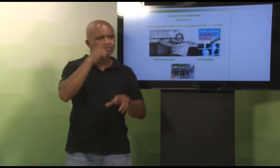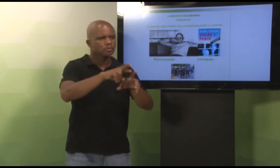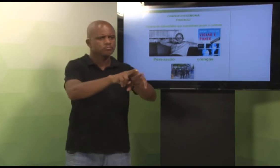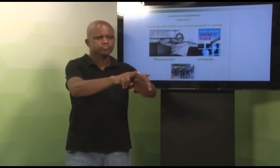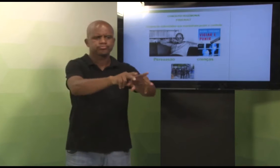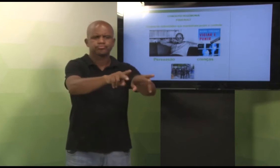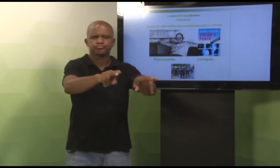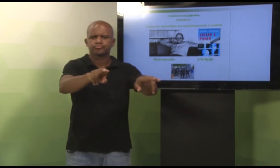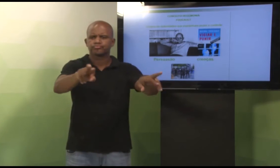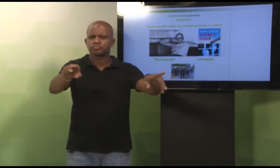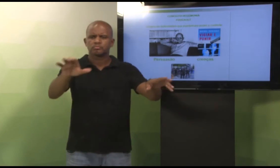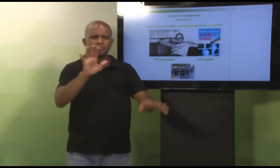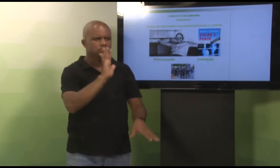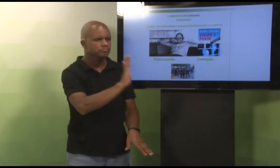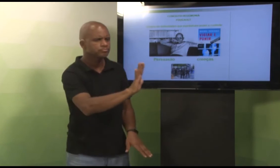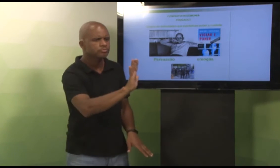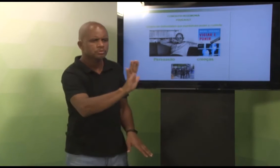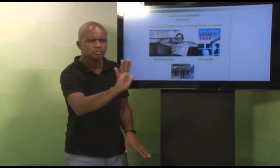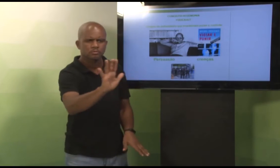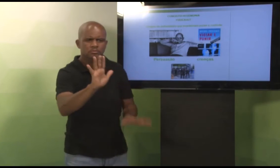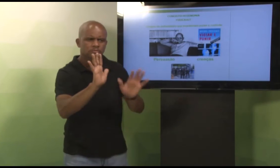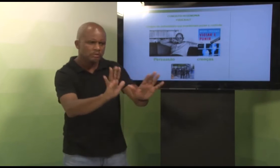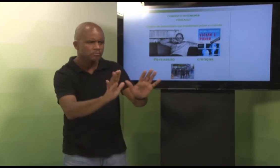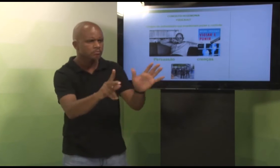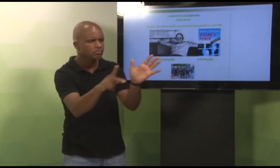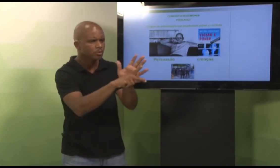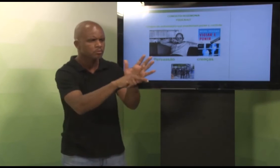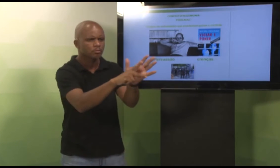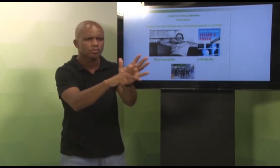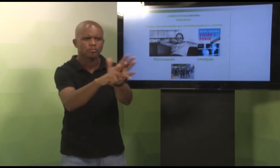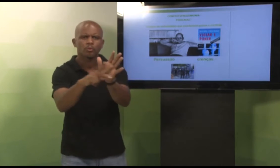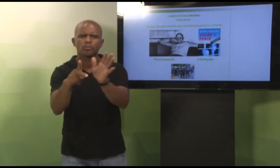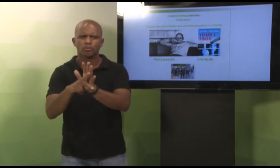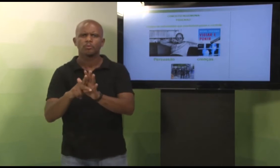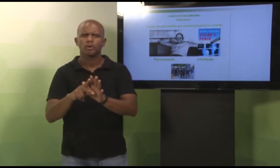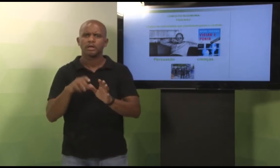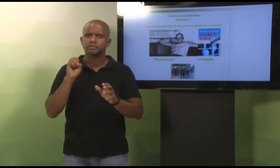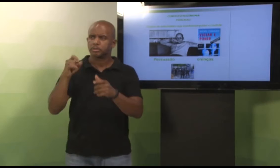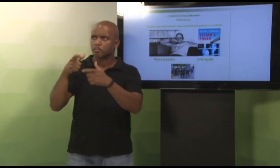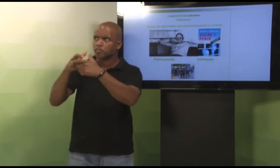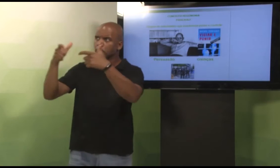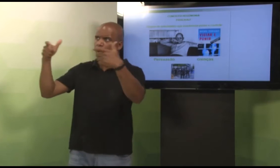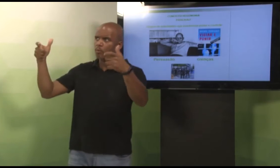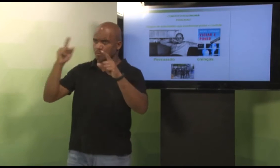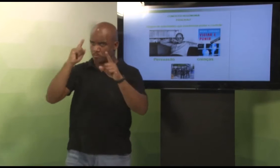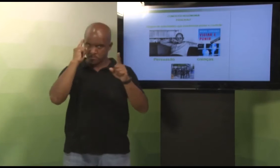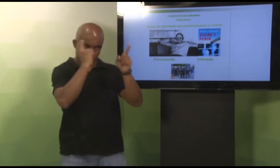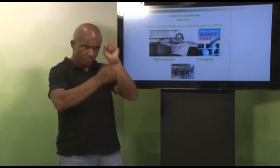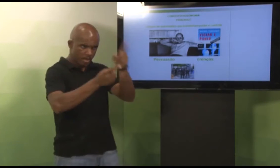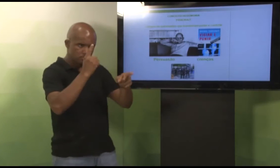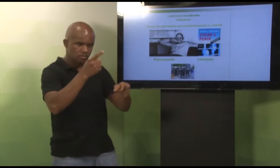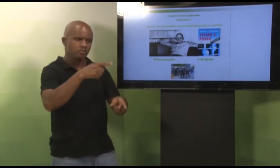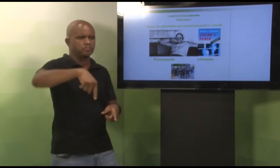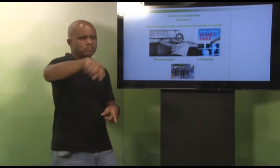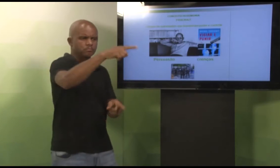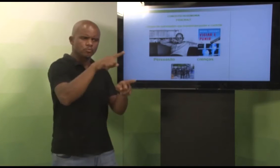ele coloca que não há somente uma cultura, há diversas culturas, cada uma com